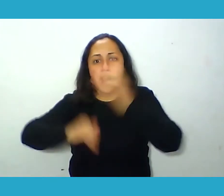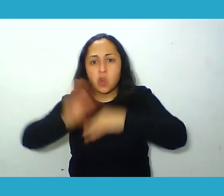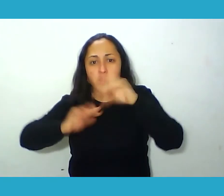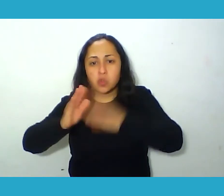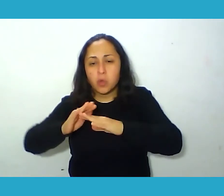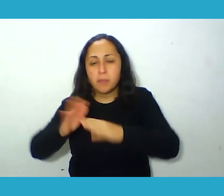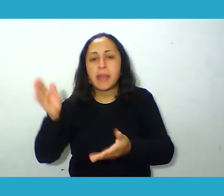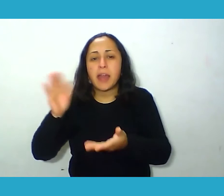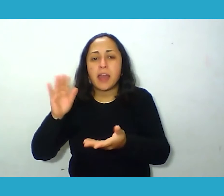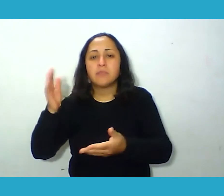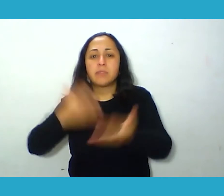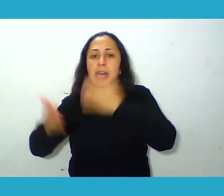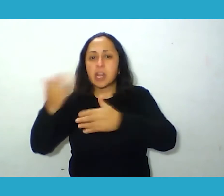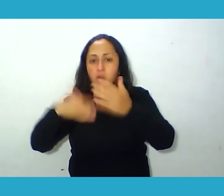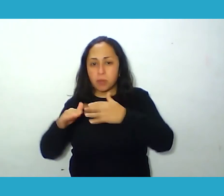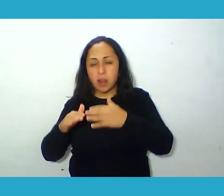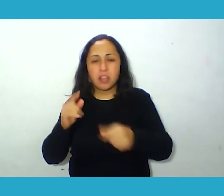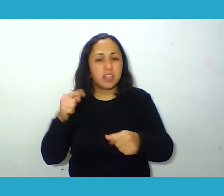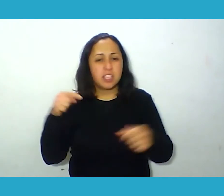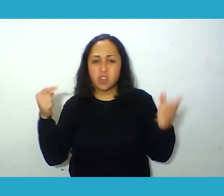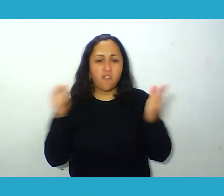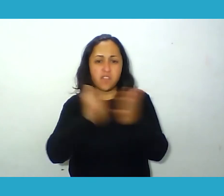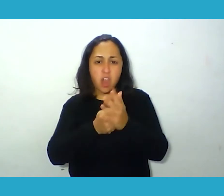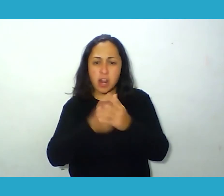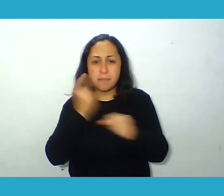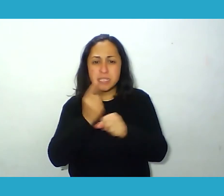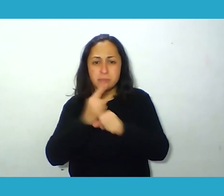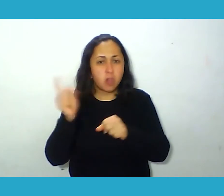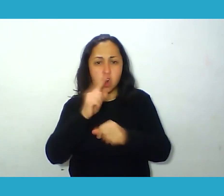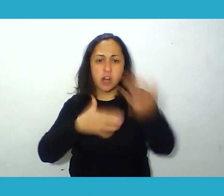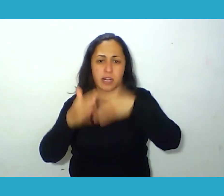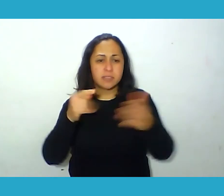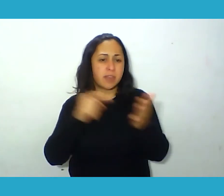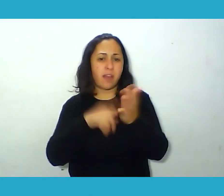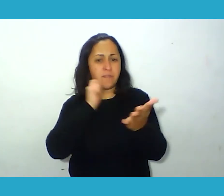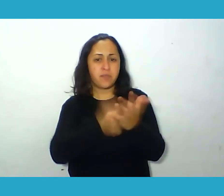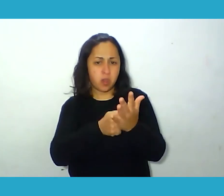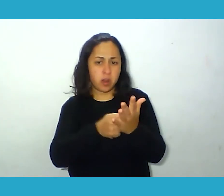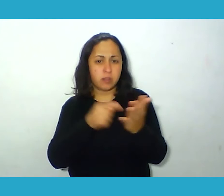medidas de mitigación y que va en contra del principio de no regresividad de las zonas de montes.